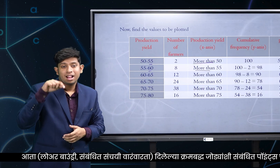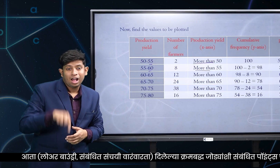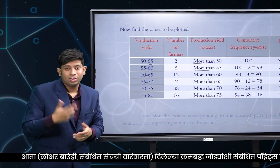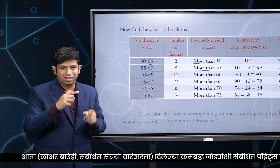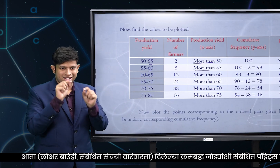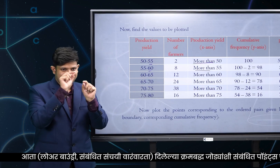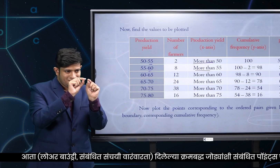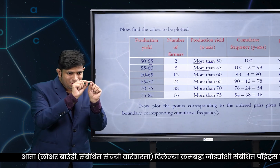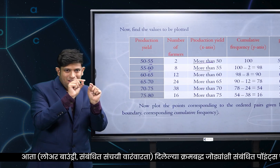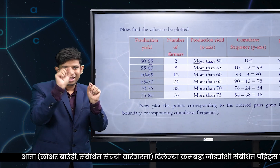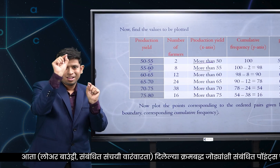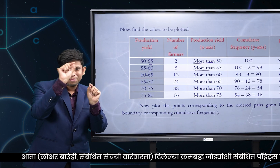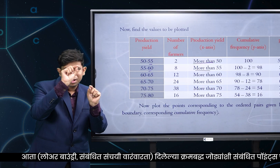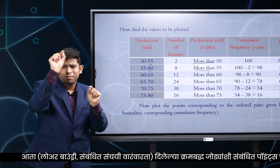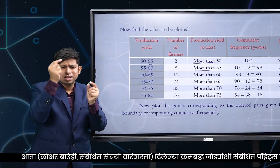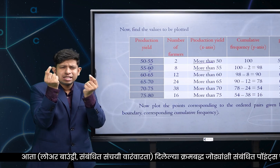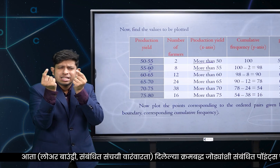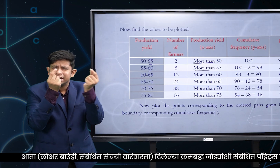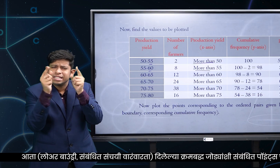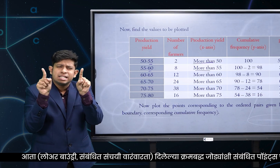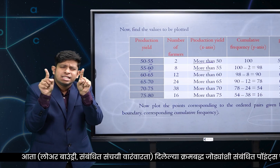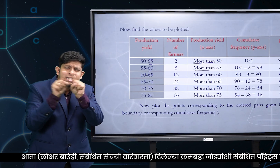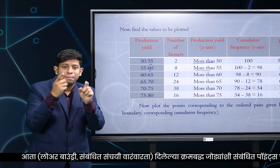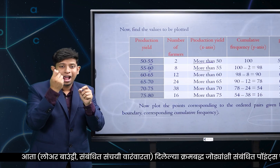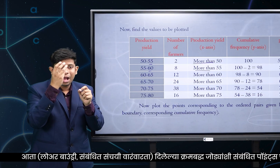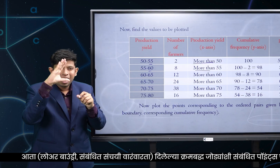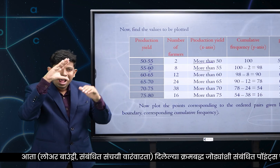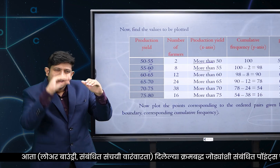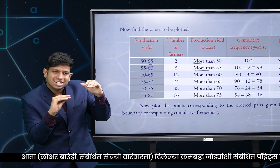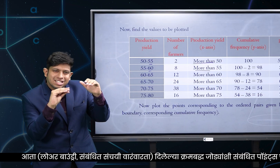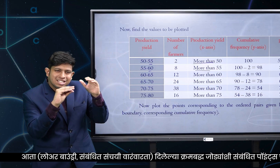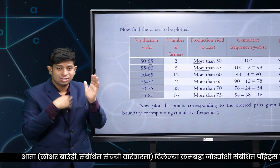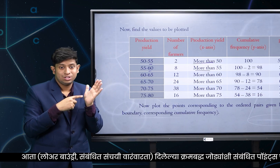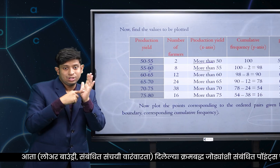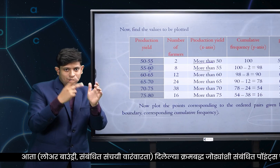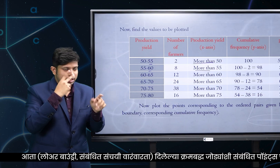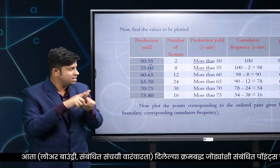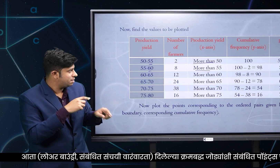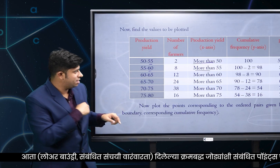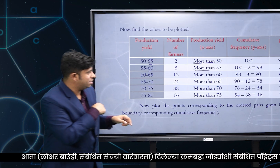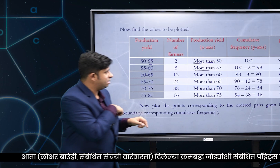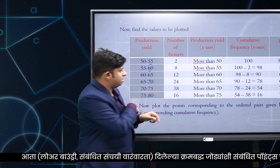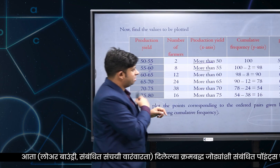आता लोअर बाउंड्री संबंधित संचयी वारंवारता दिलेल्या क्रमबद्ध जोड्यांशी संबंधित पॉइंट्स प्लॉट